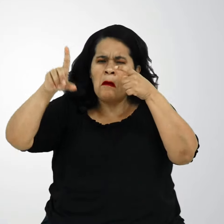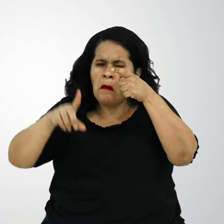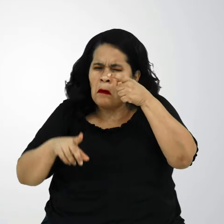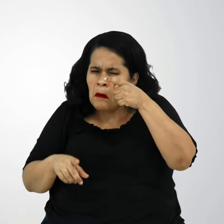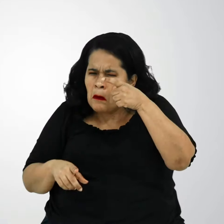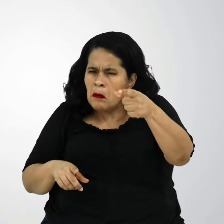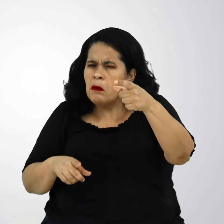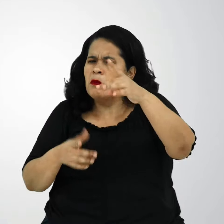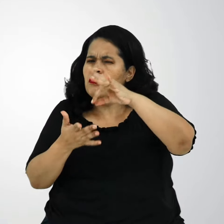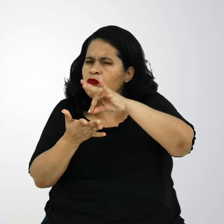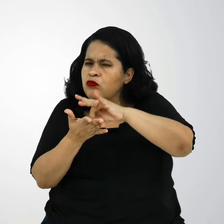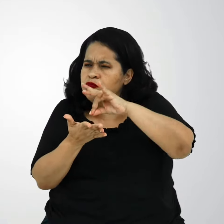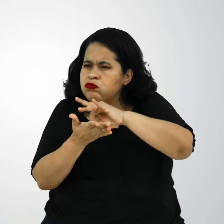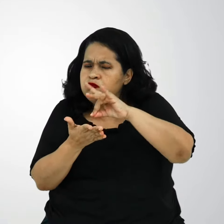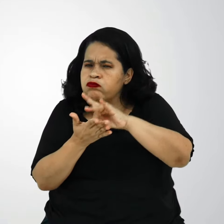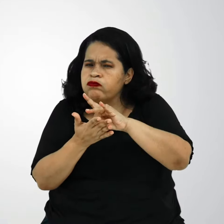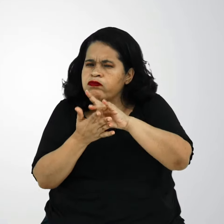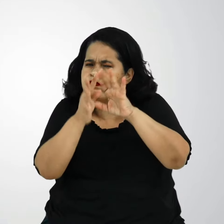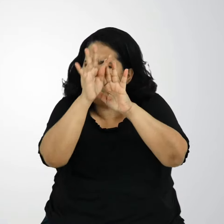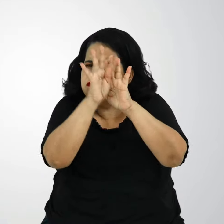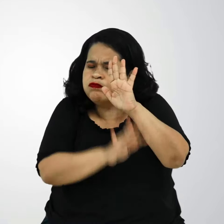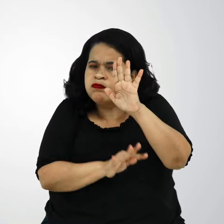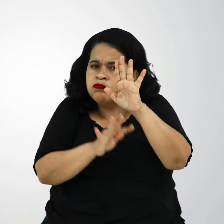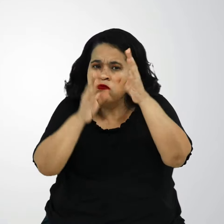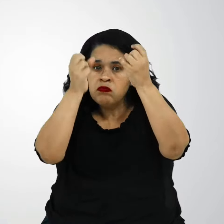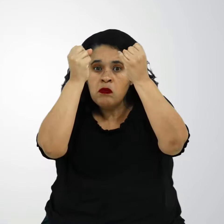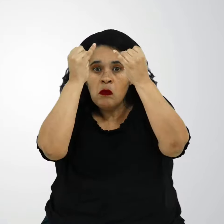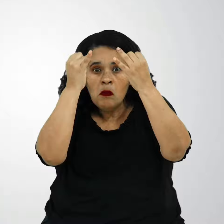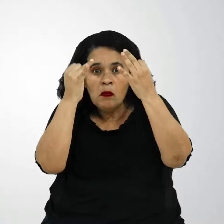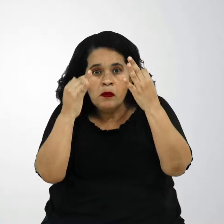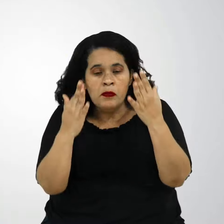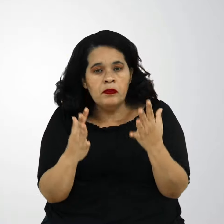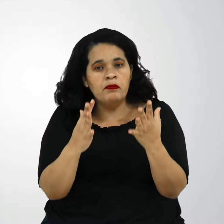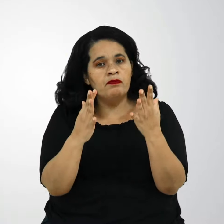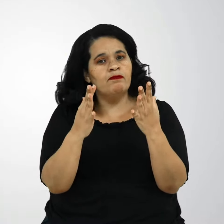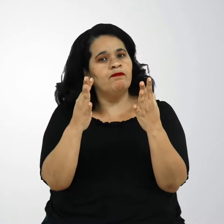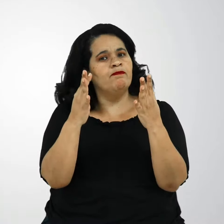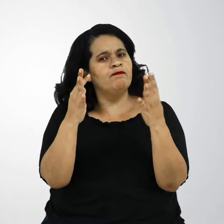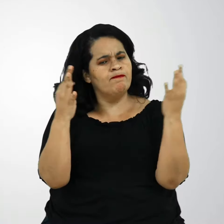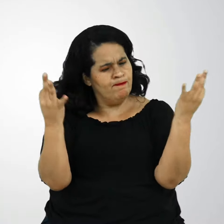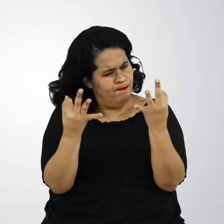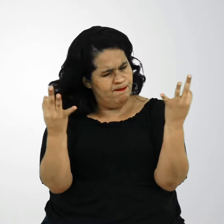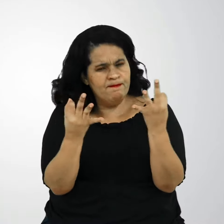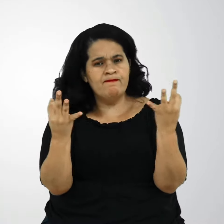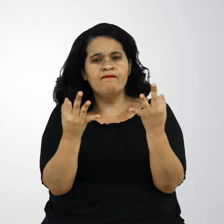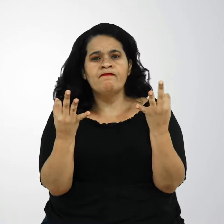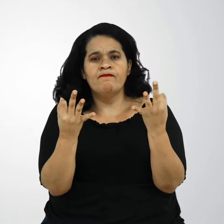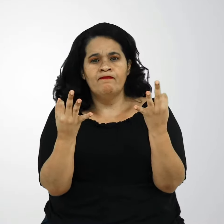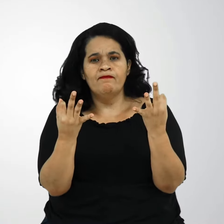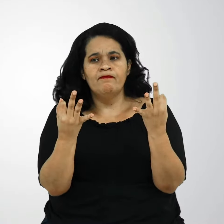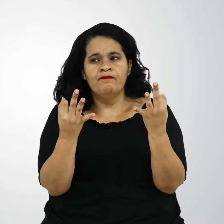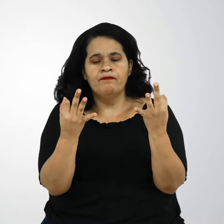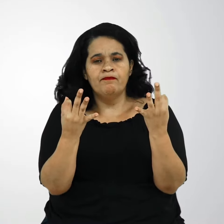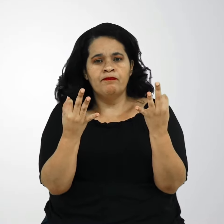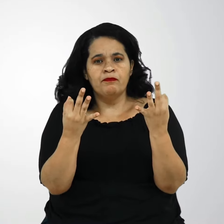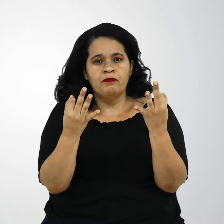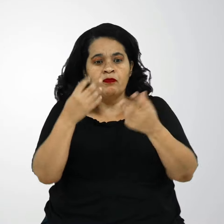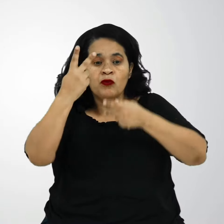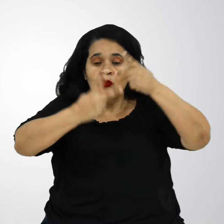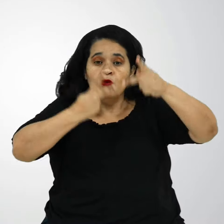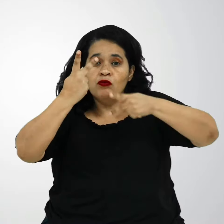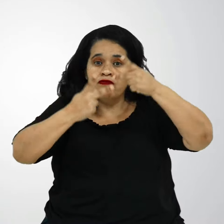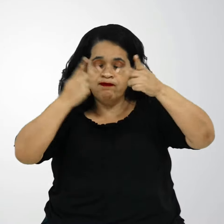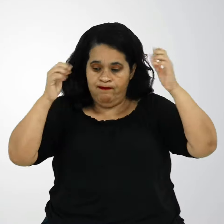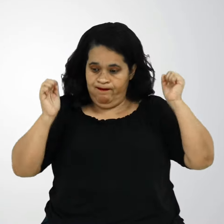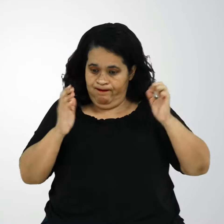dá uma lida no texto ali, o anjo diz, olha, desde o momento em que você orou,